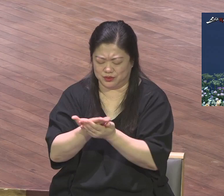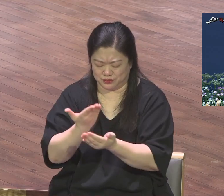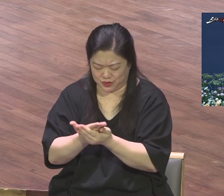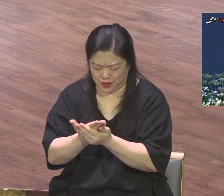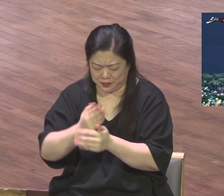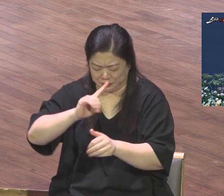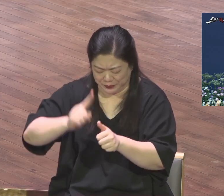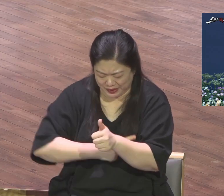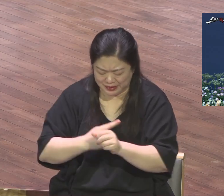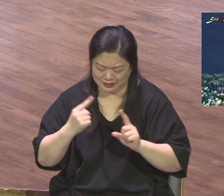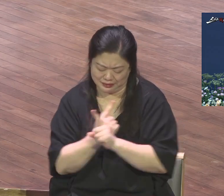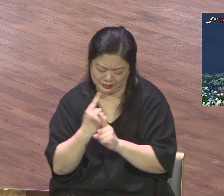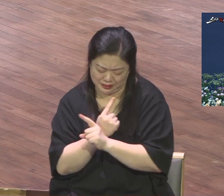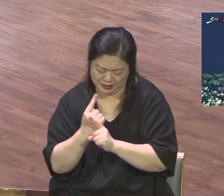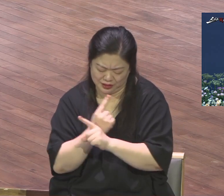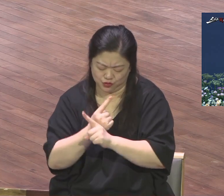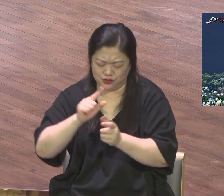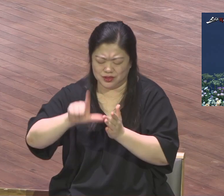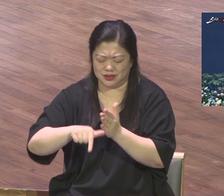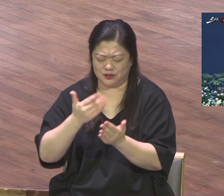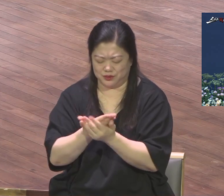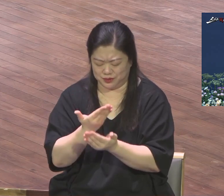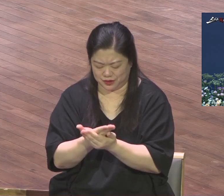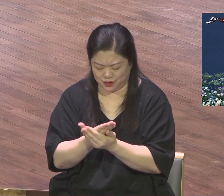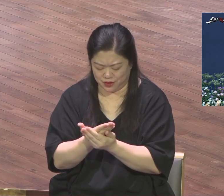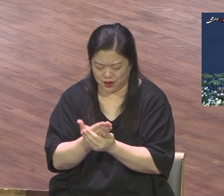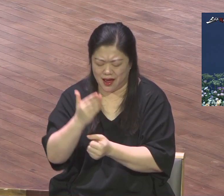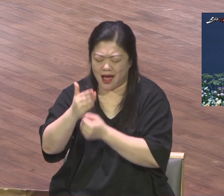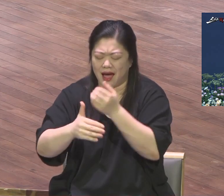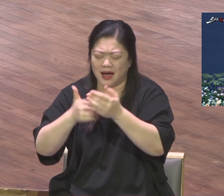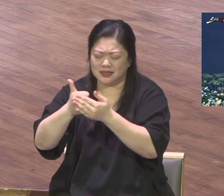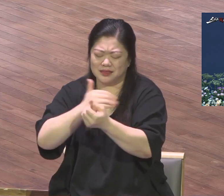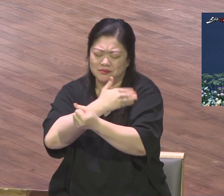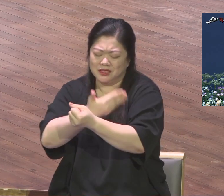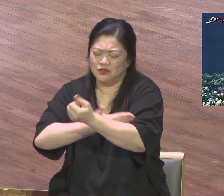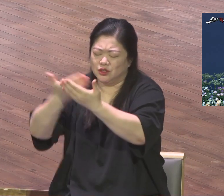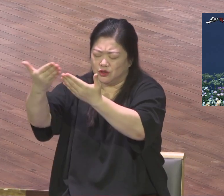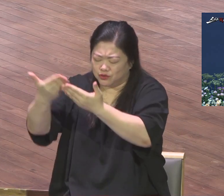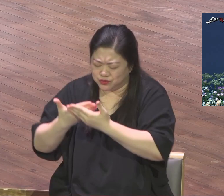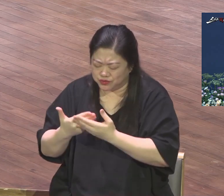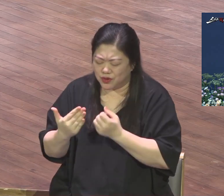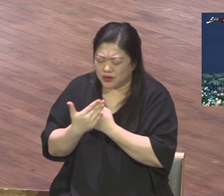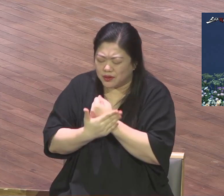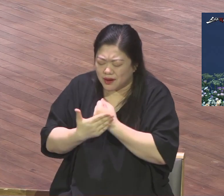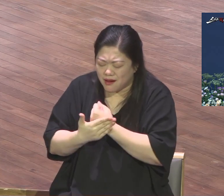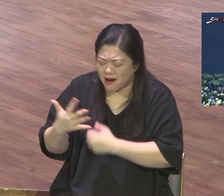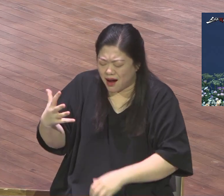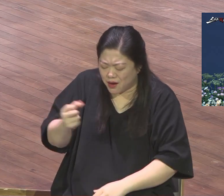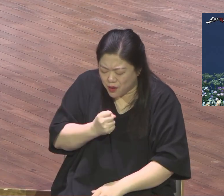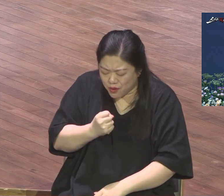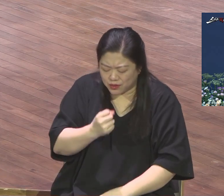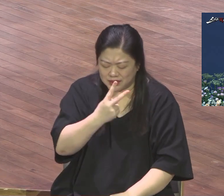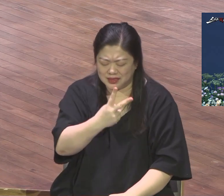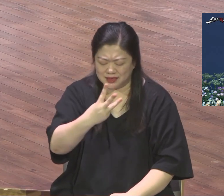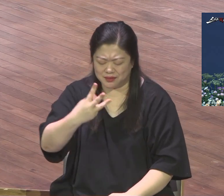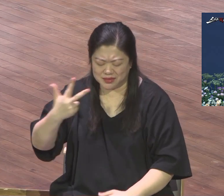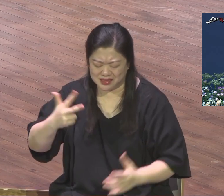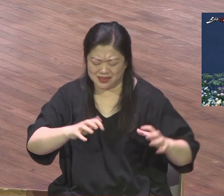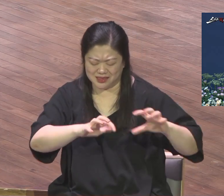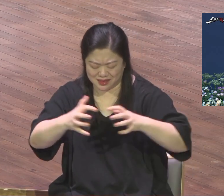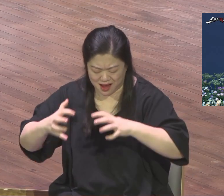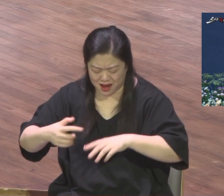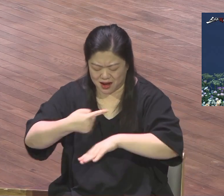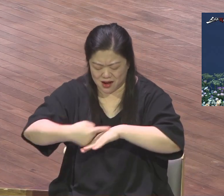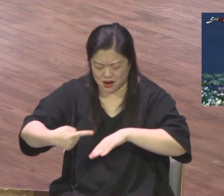역사가 임하게 하여 주옵소서. 하나님의 능력을 통하여 2, 3천 나라와 5천 미전도 종족을